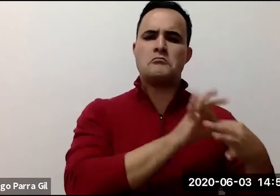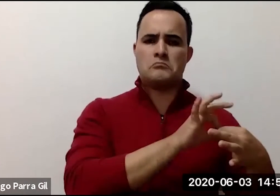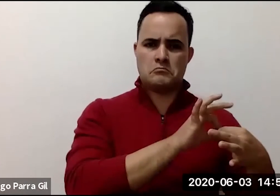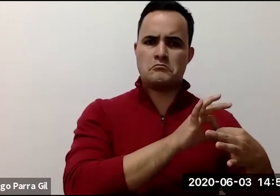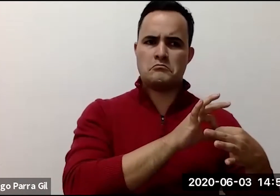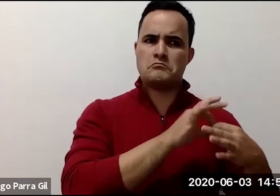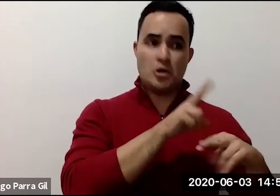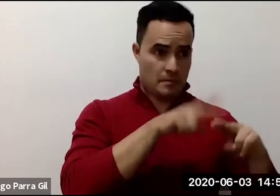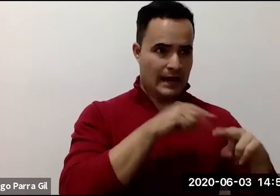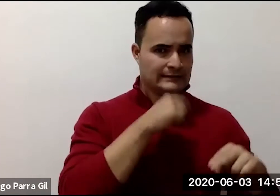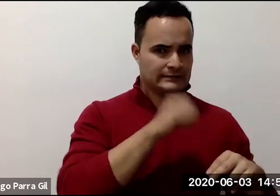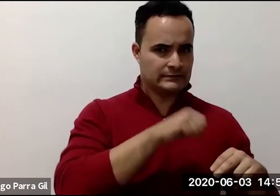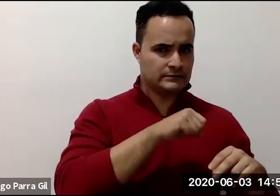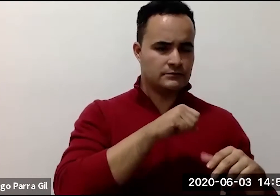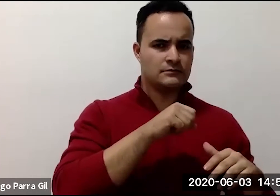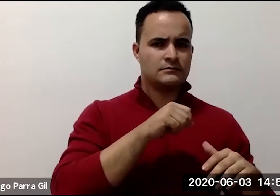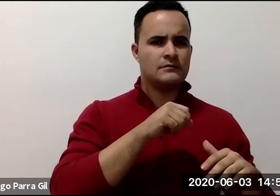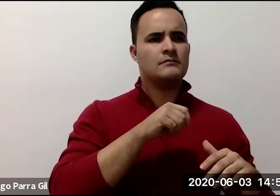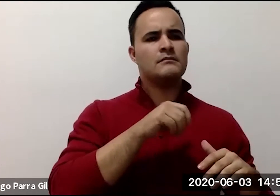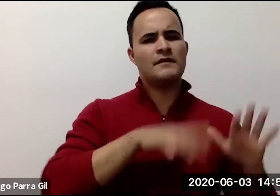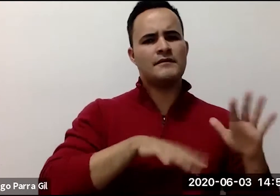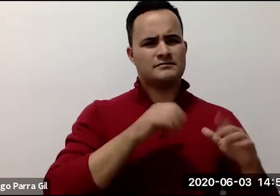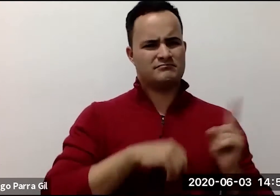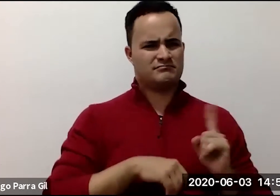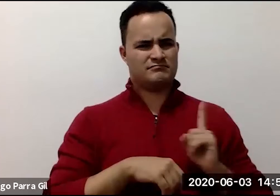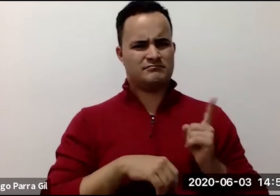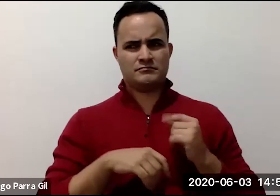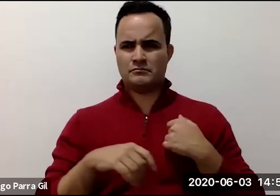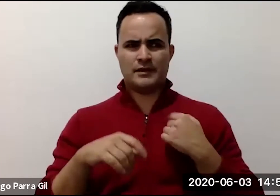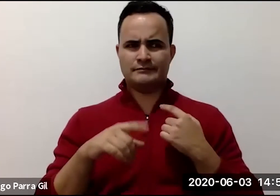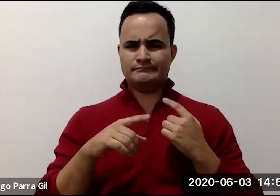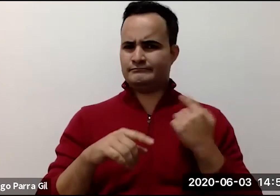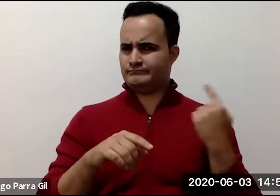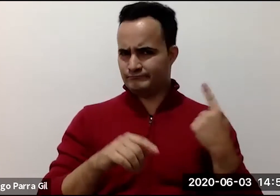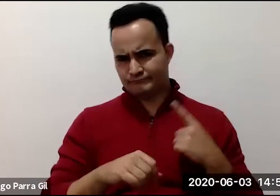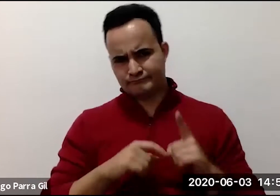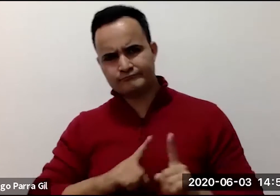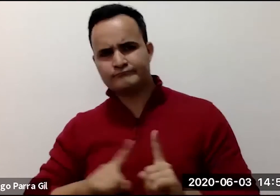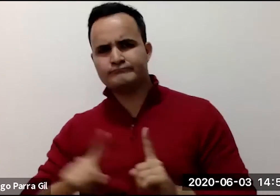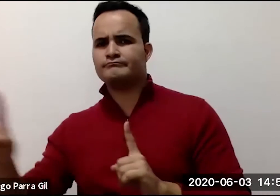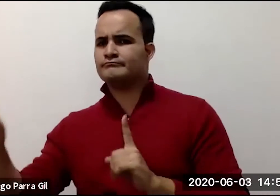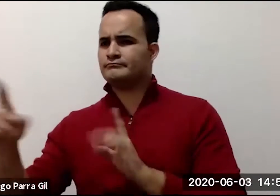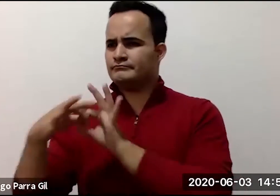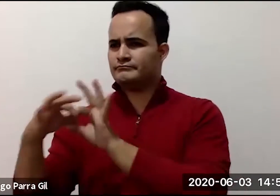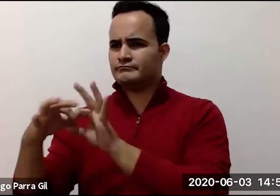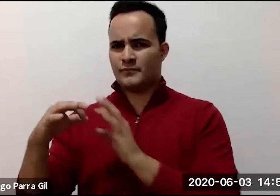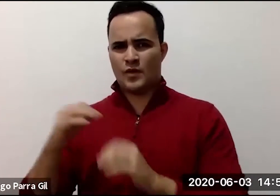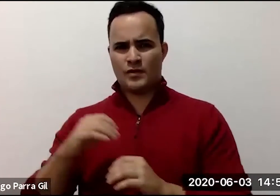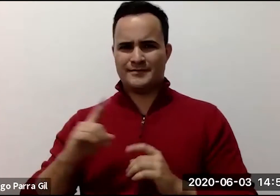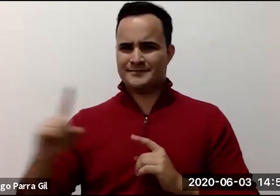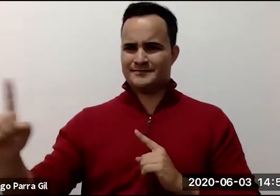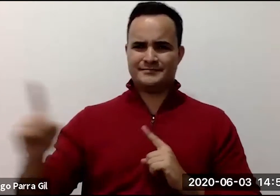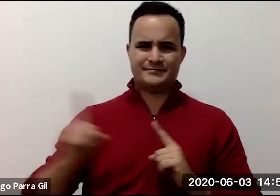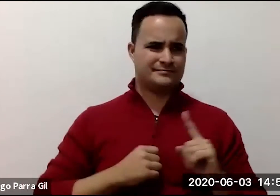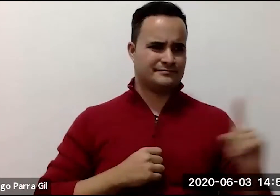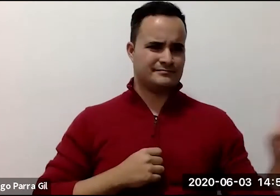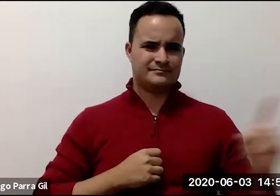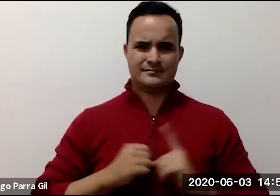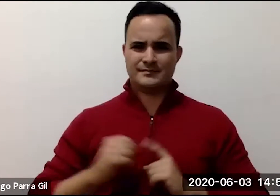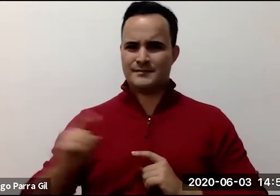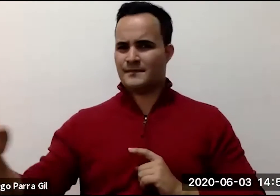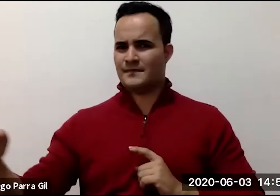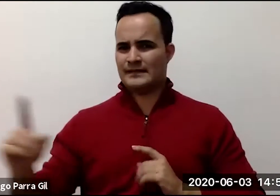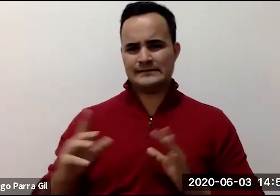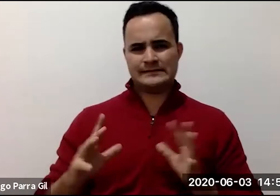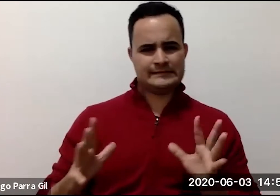las personas con las que me desenvolvía. Eso, primeramente, pues, sí me llevó como